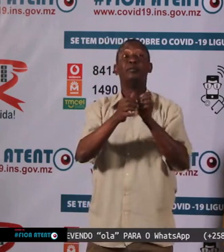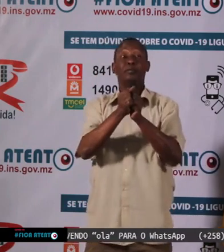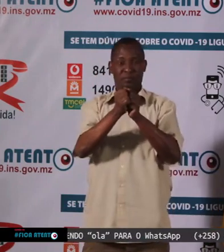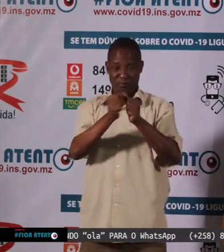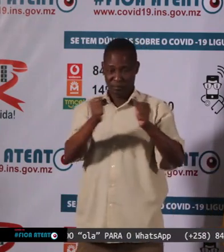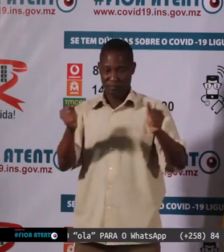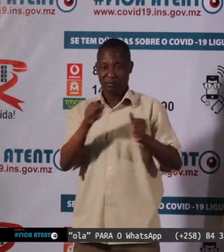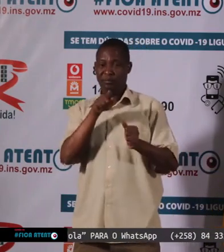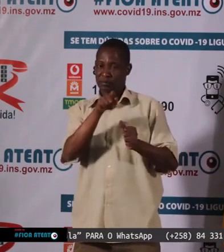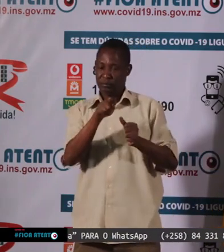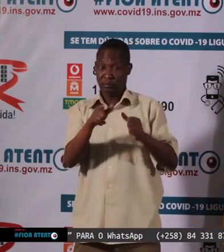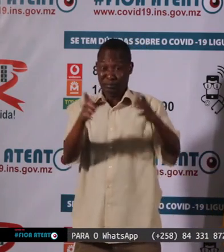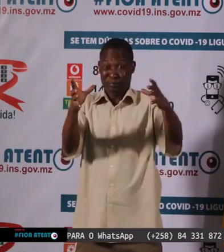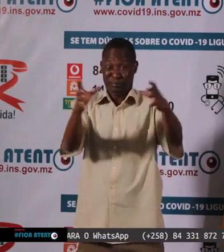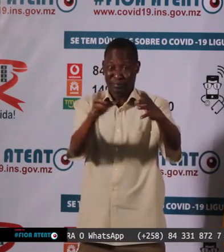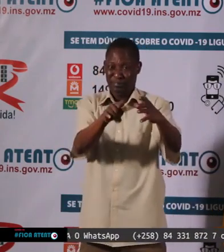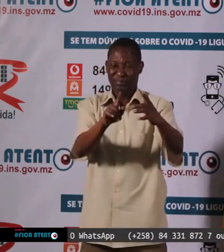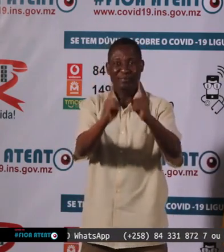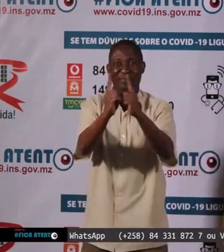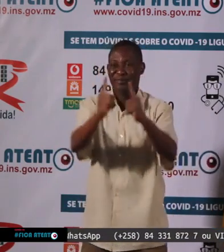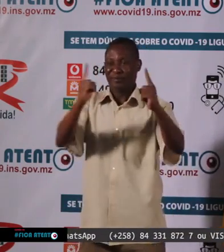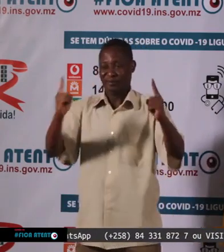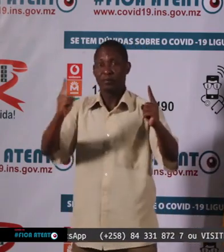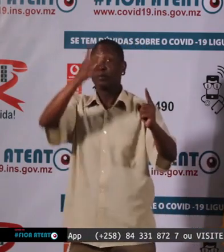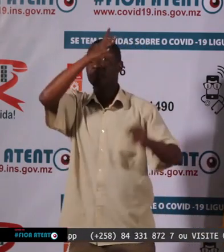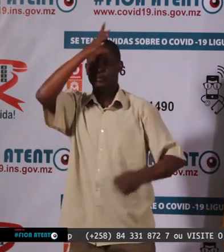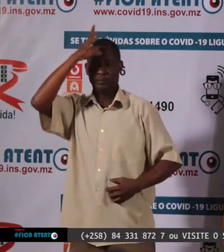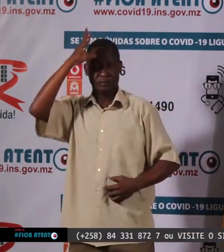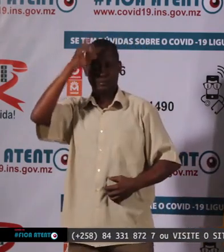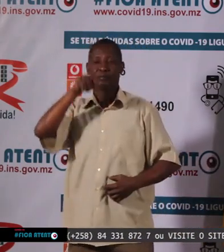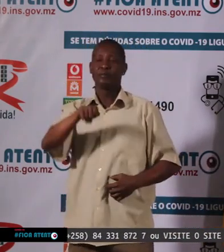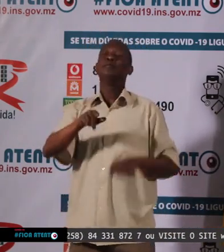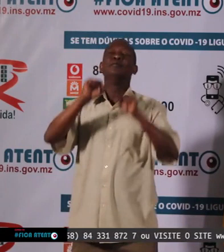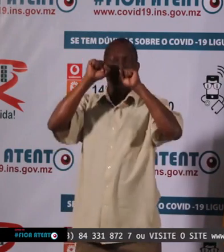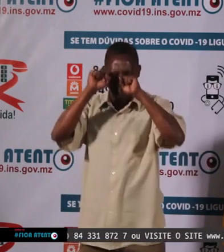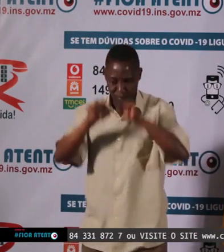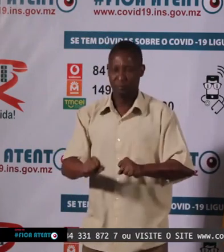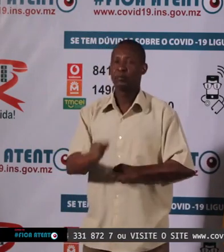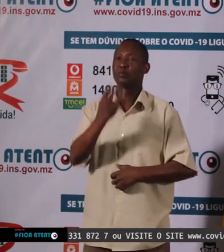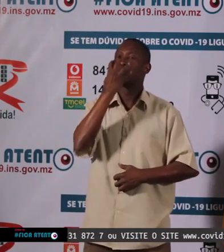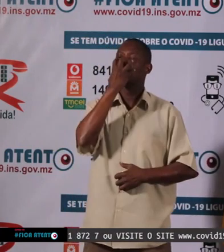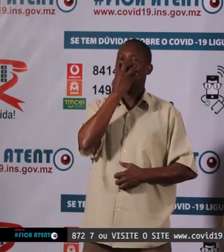de fazer essencialmente um distanciamento social, usar a máscara.